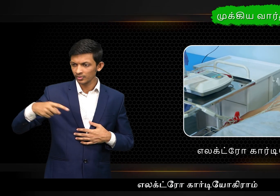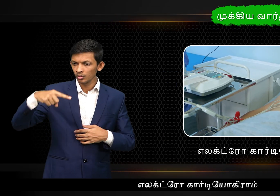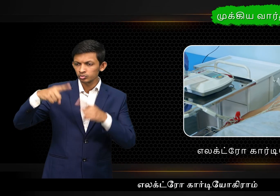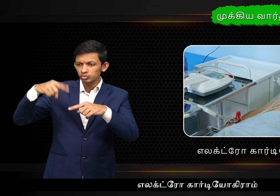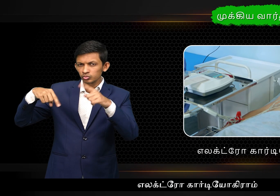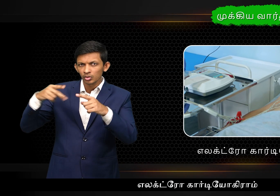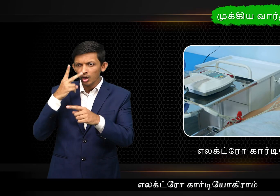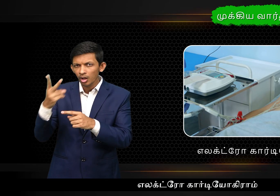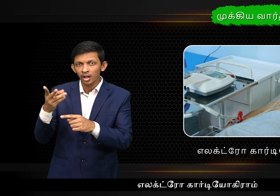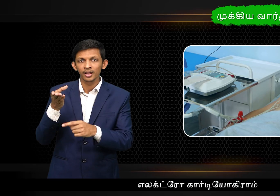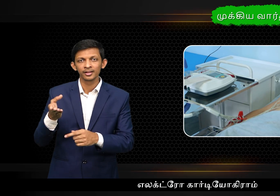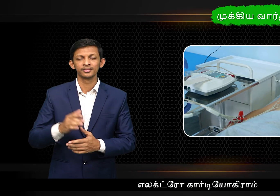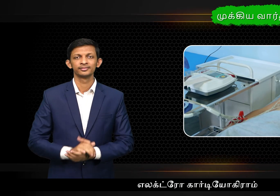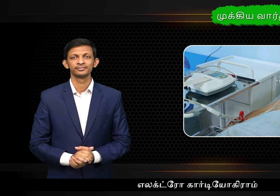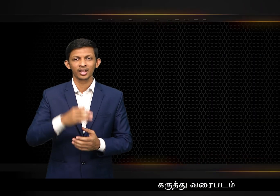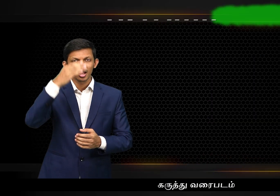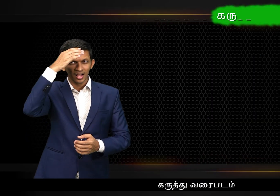எலக்ட்ரோகார்டியோகிராம்.